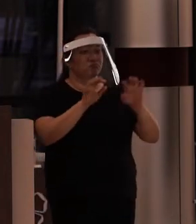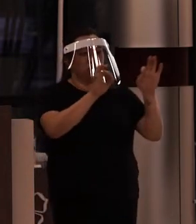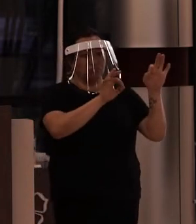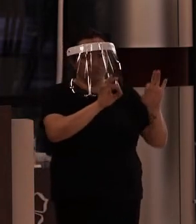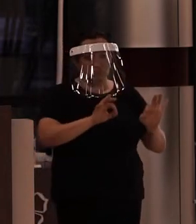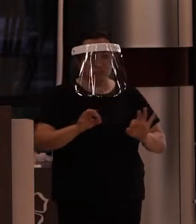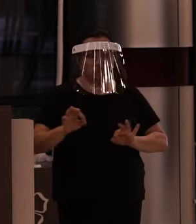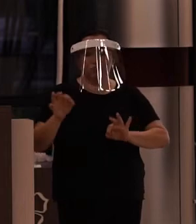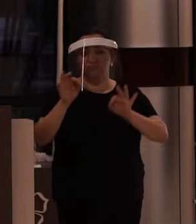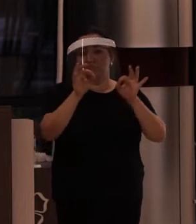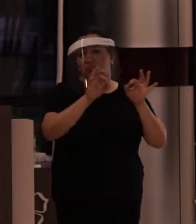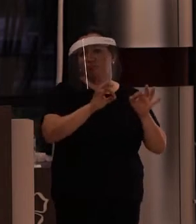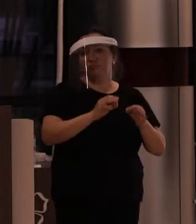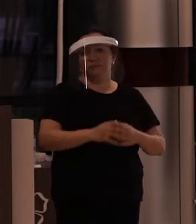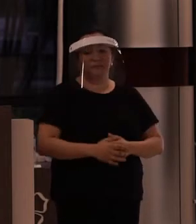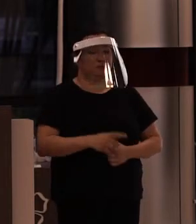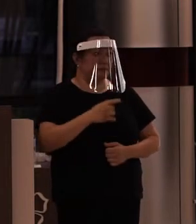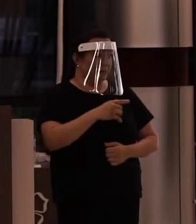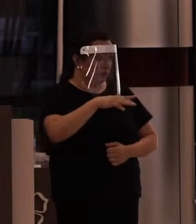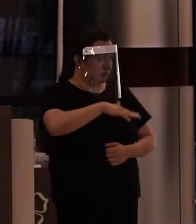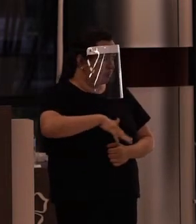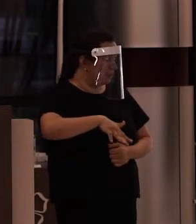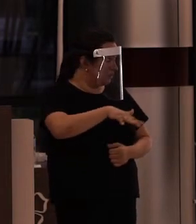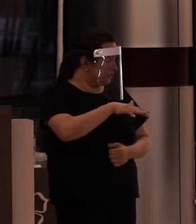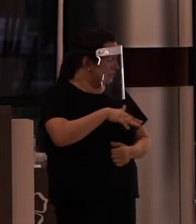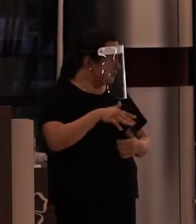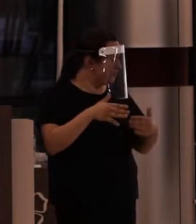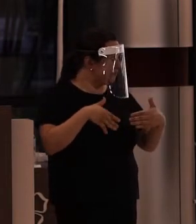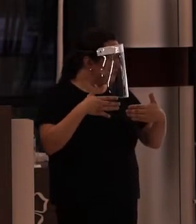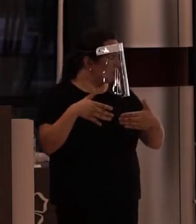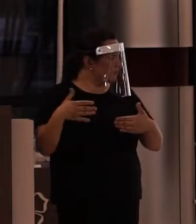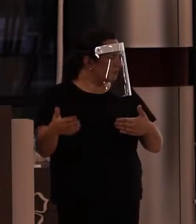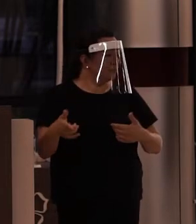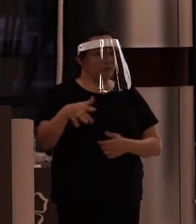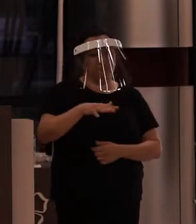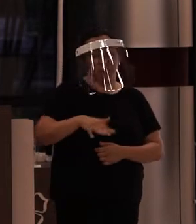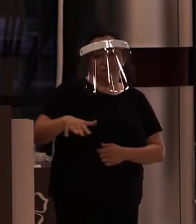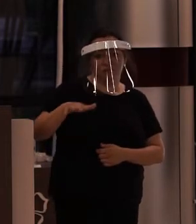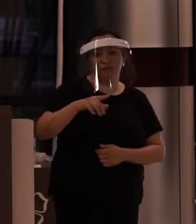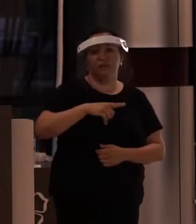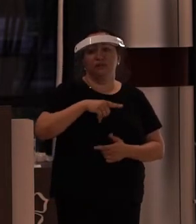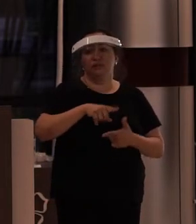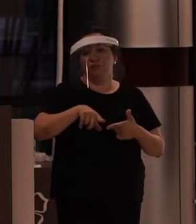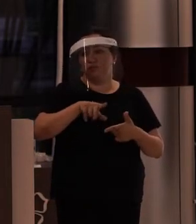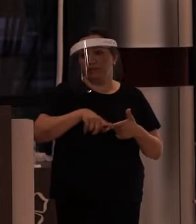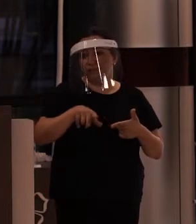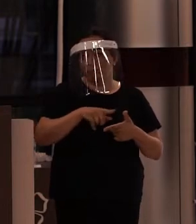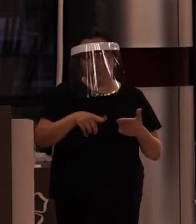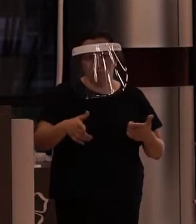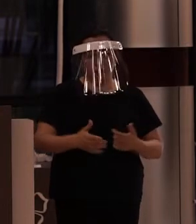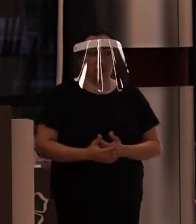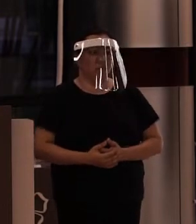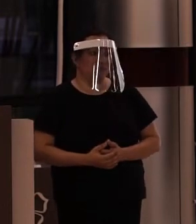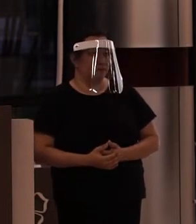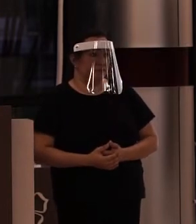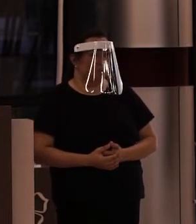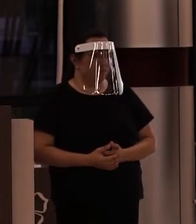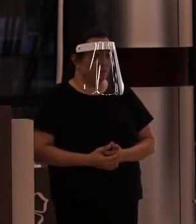direitinho. Então essa área que vai escurecendo é a área que tinha problema de